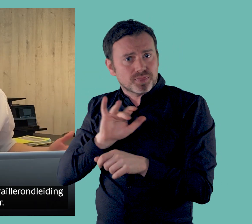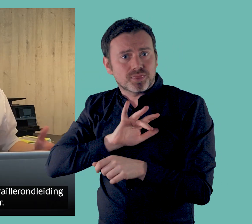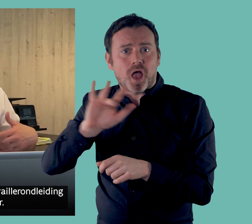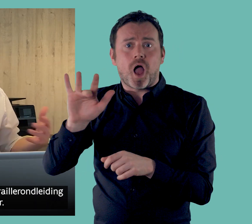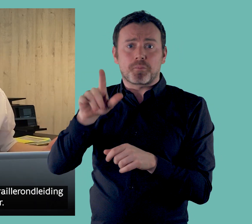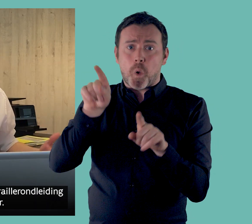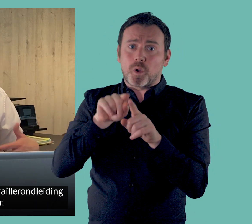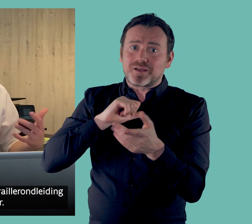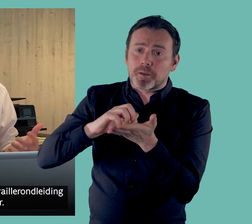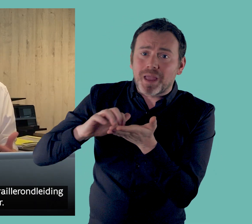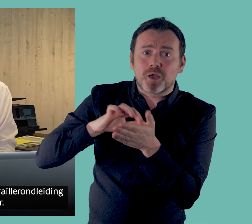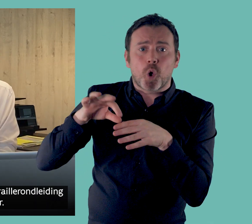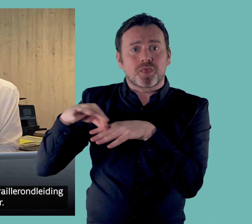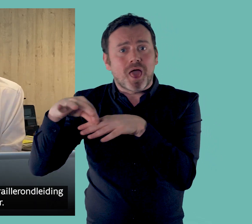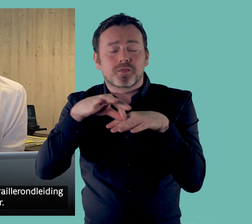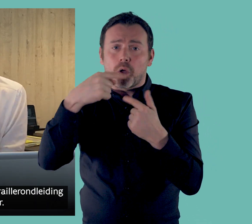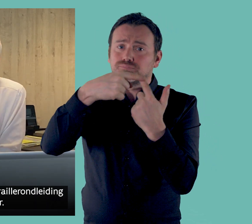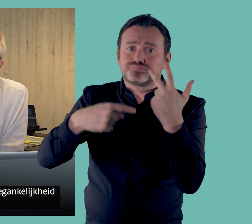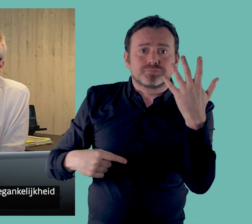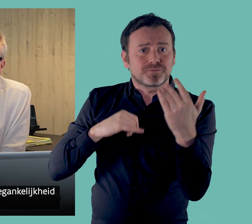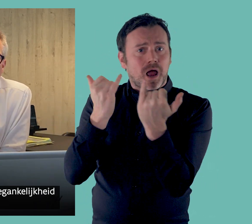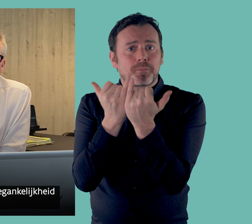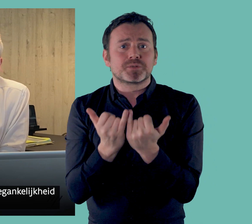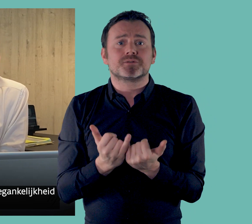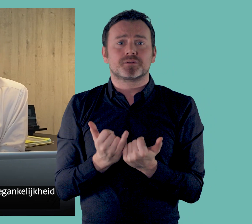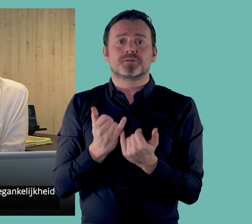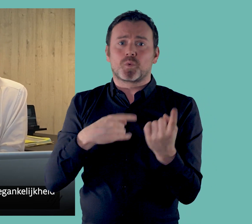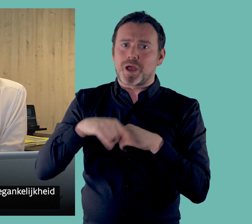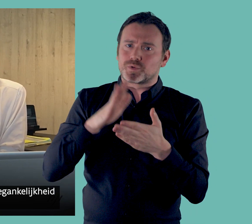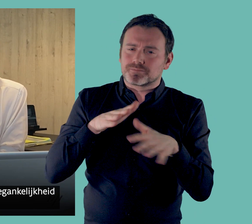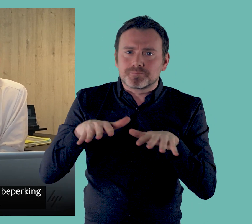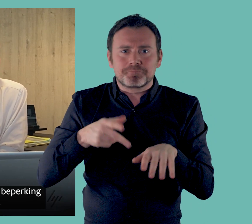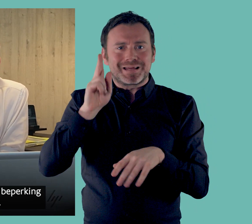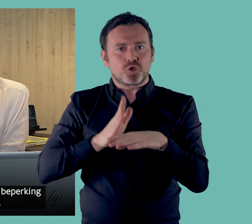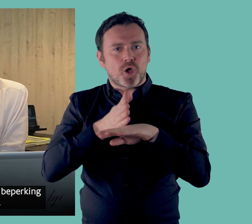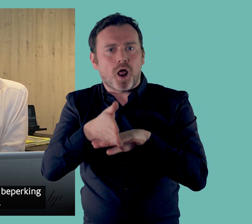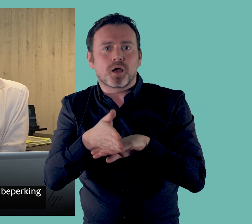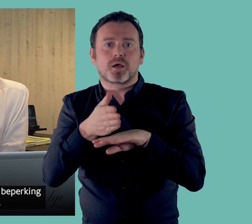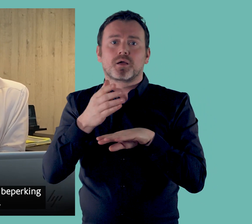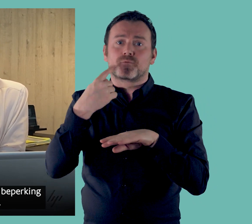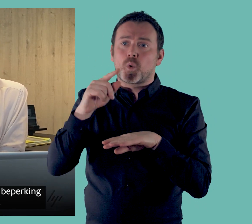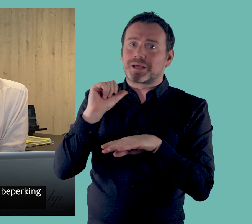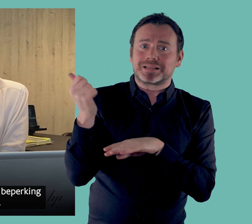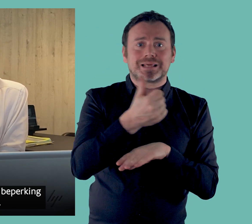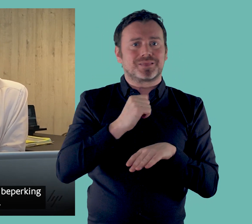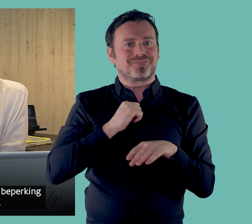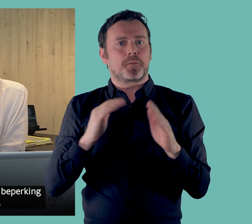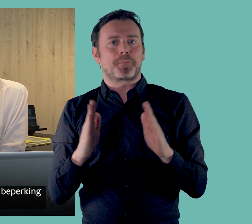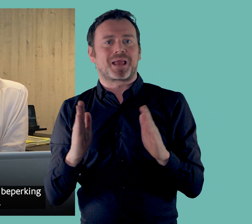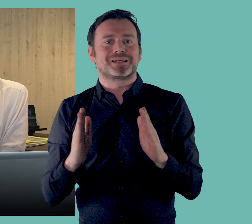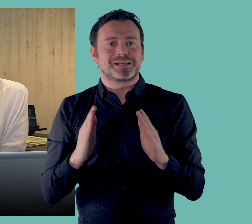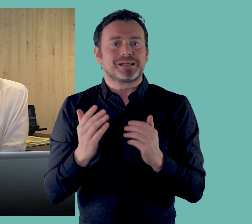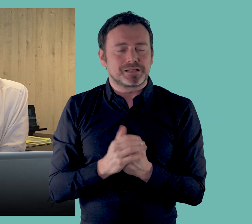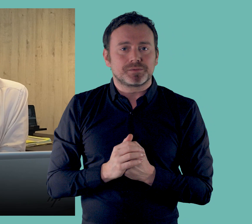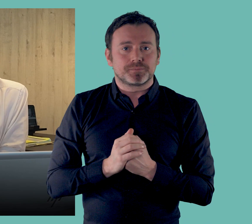maar ook daarnaast braille rondleidingen en dergelijke meer hebben voor veel meer toegankelijkheid gezorgd voor iedereen die met een beperking te kampen heeft.